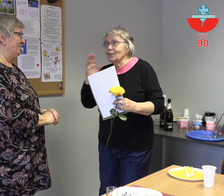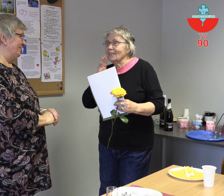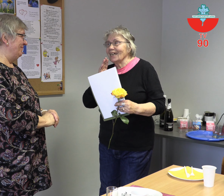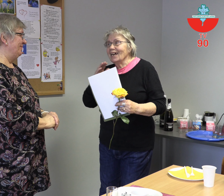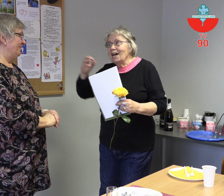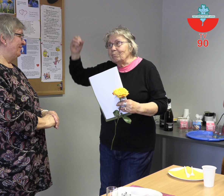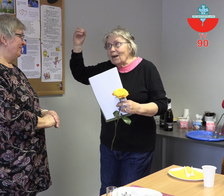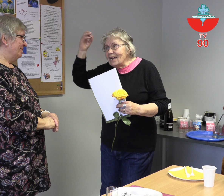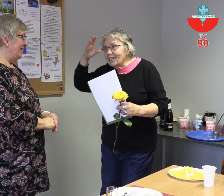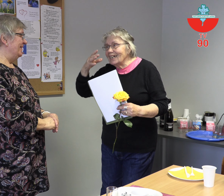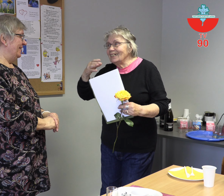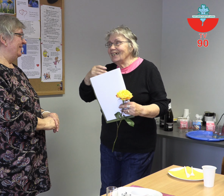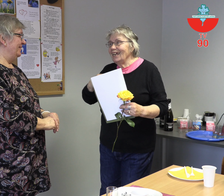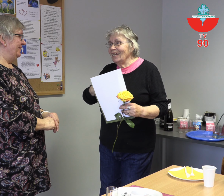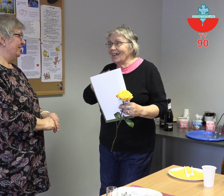samasti. Päikeseline